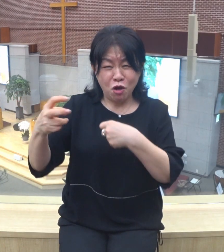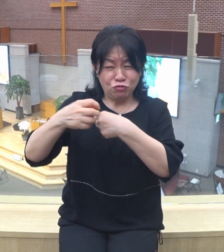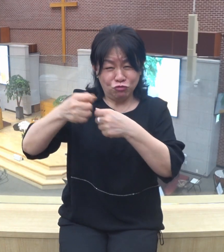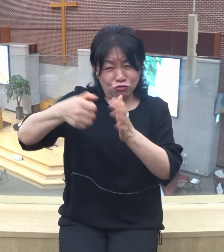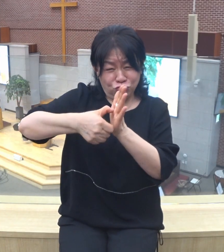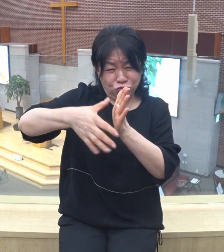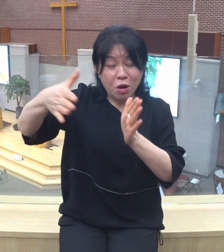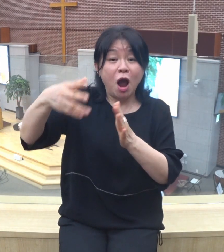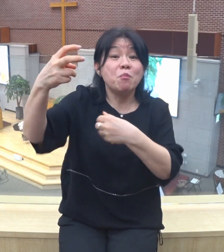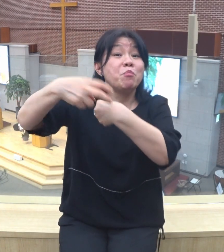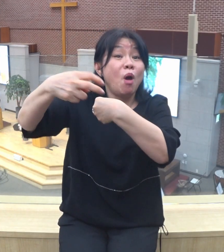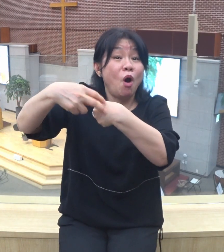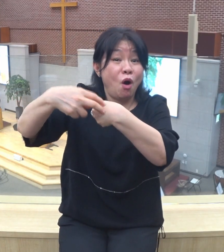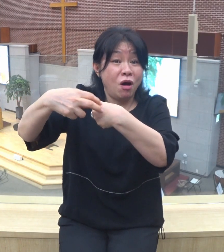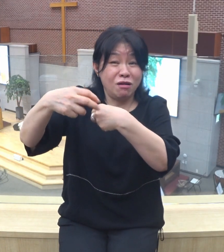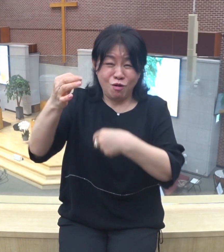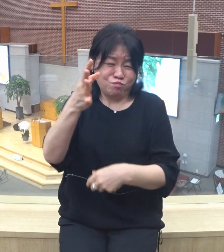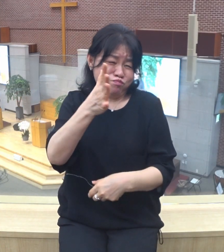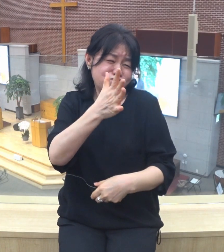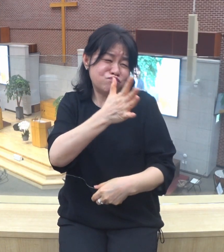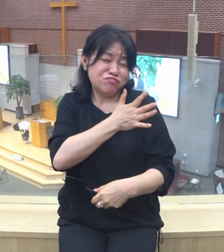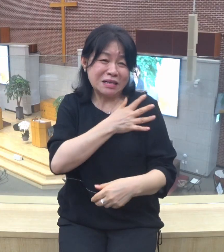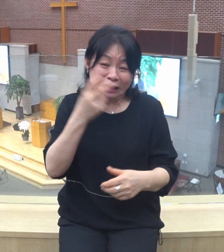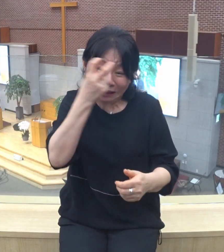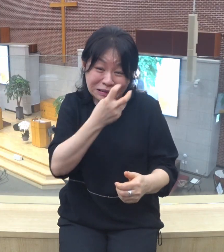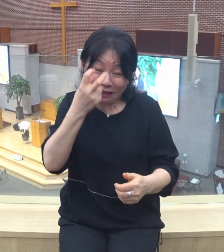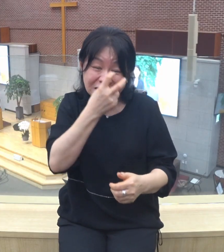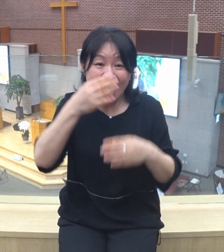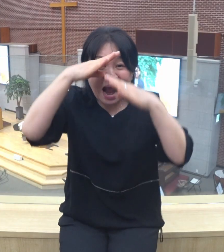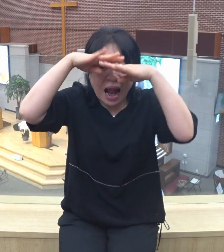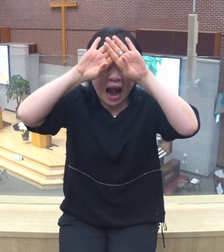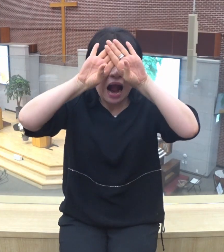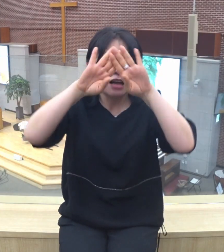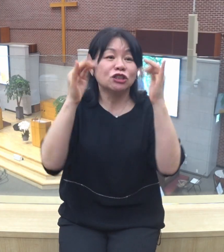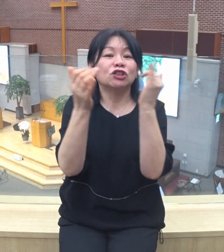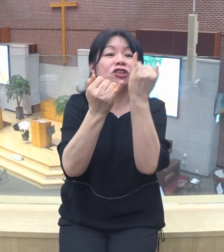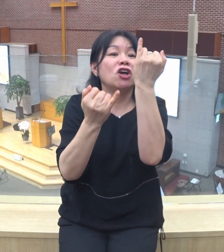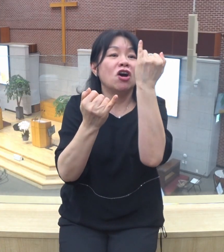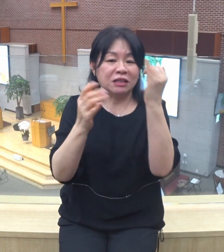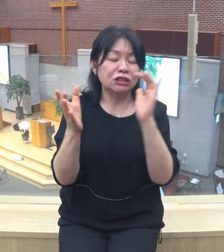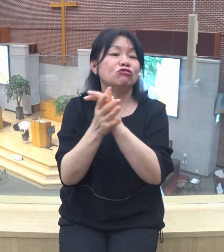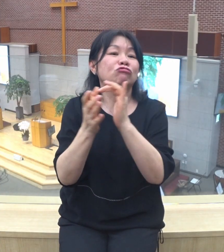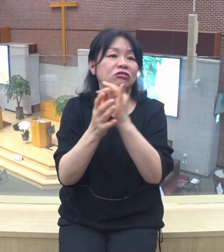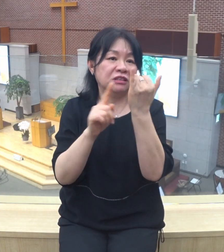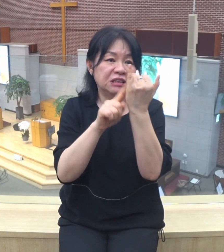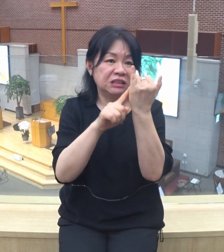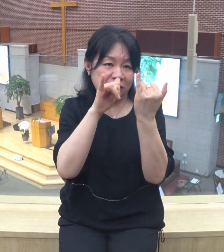병원에 VIP를 담당하는 간호사가 있습니다. 그 친구는 하루에 한 명만 담당합니다.